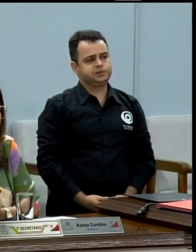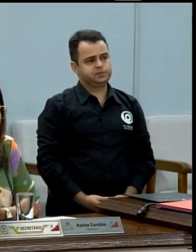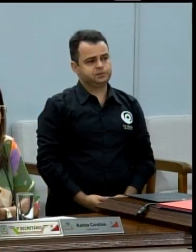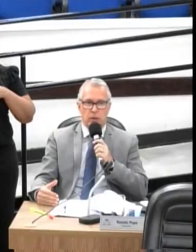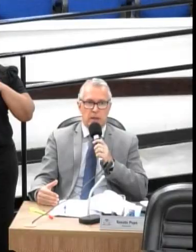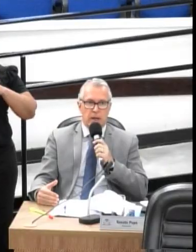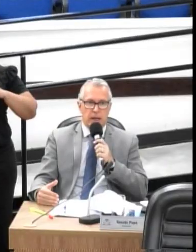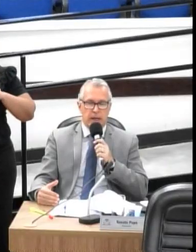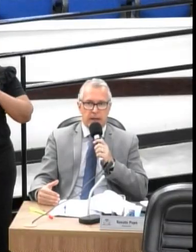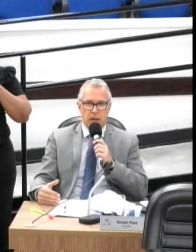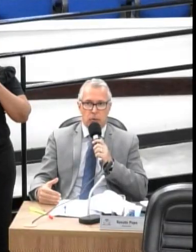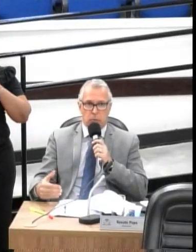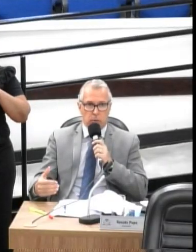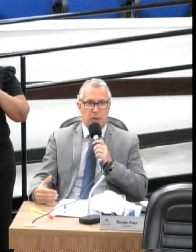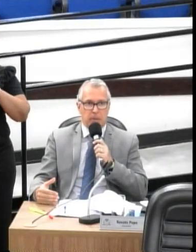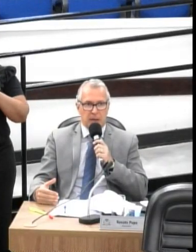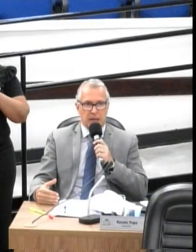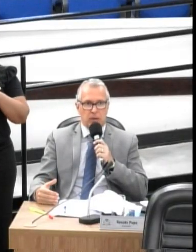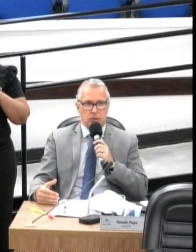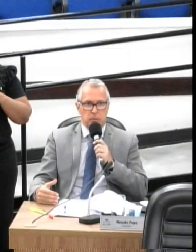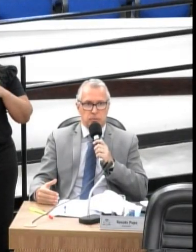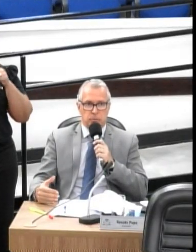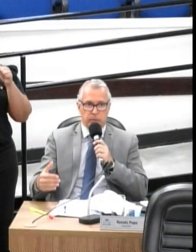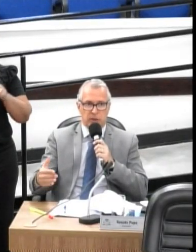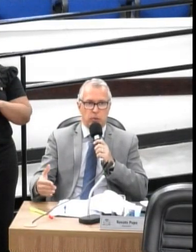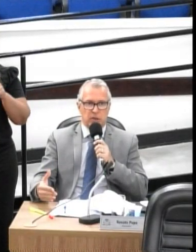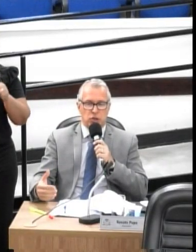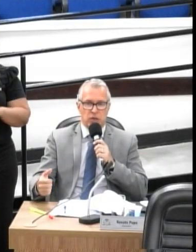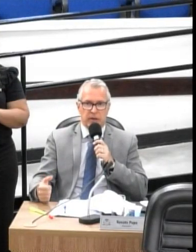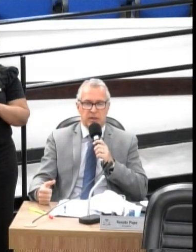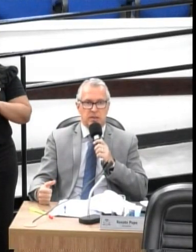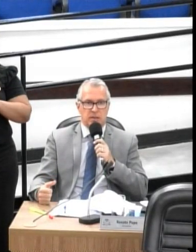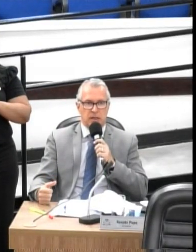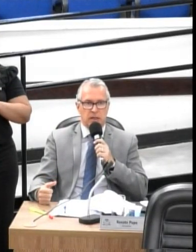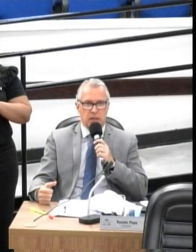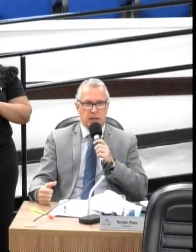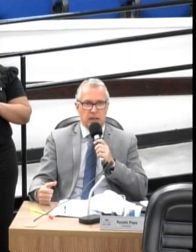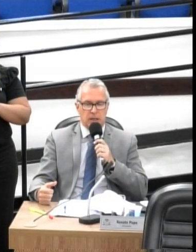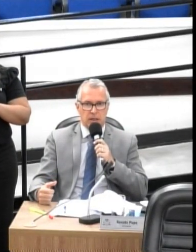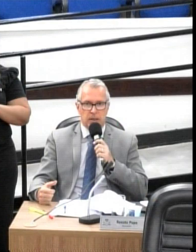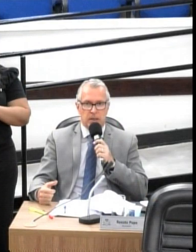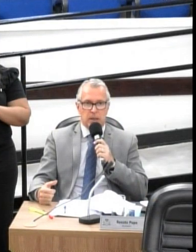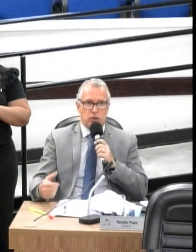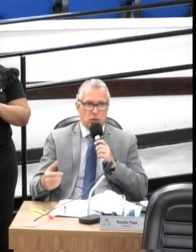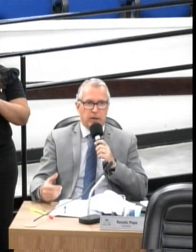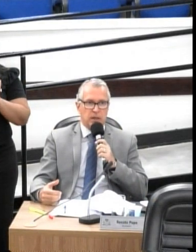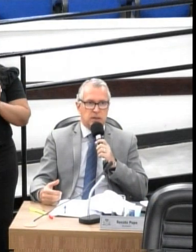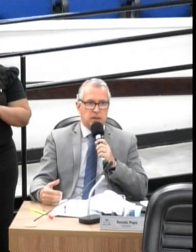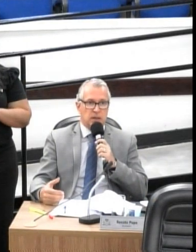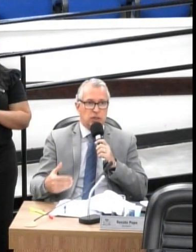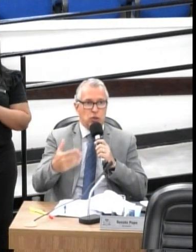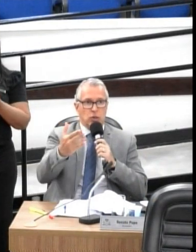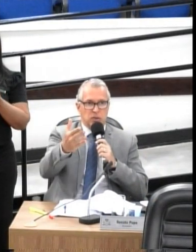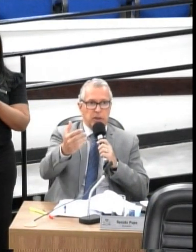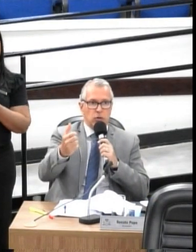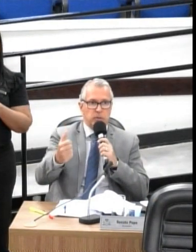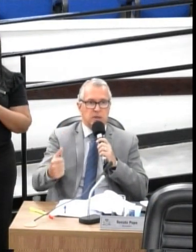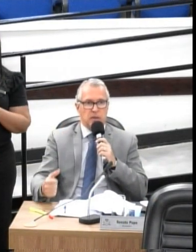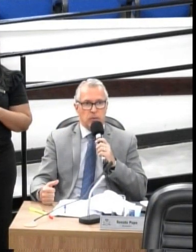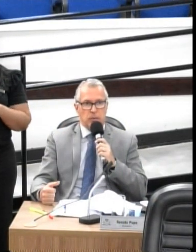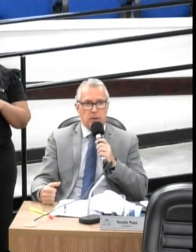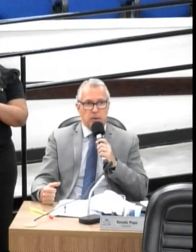tem feito um bom trabalho, prometeu para a gente que vai trazer a secretária aqui. E se houver necessidade, nós,